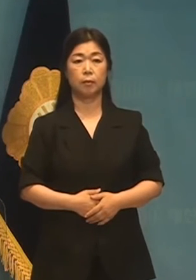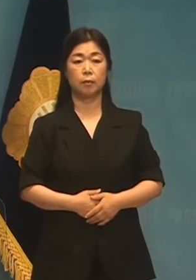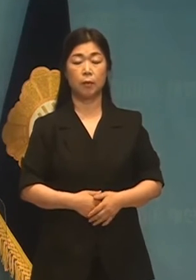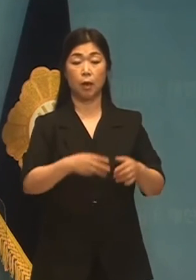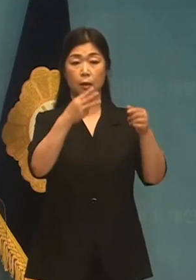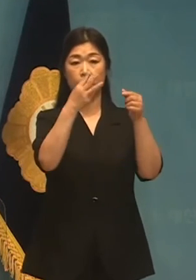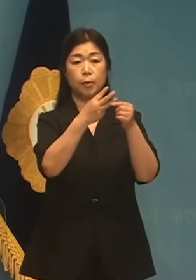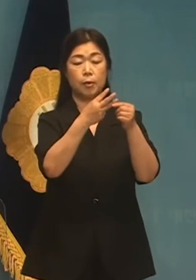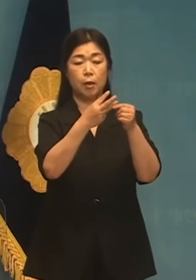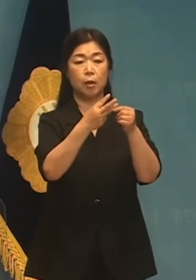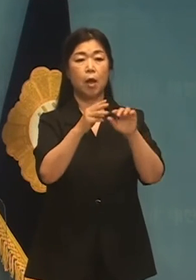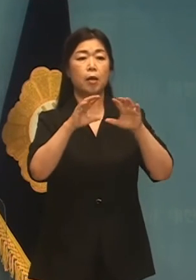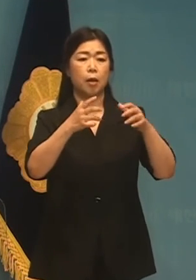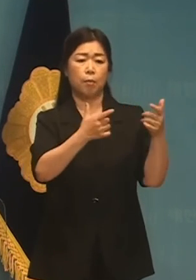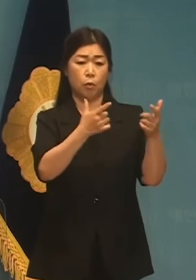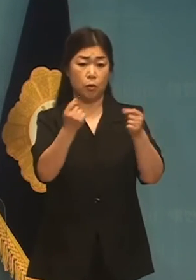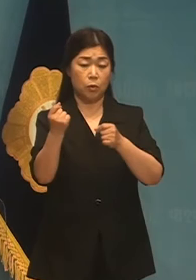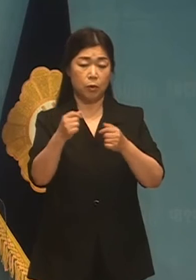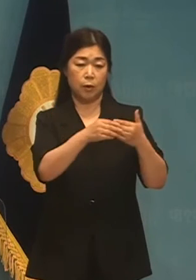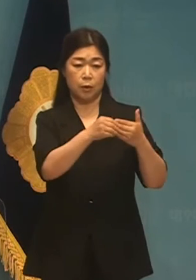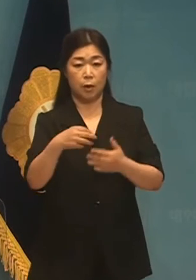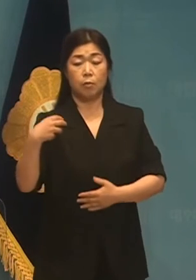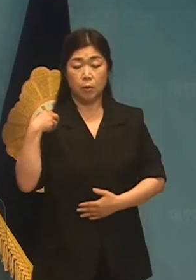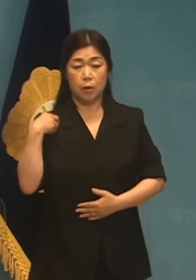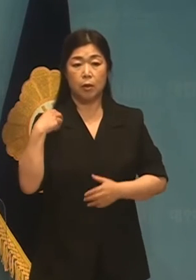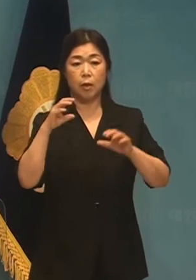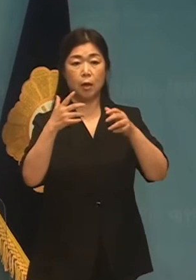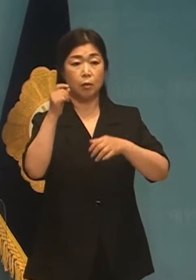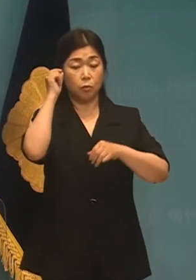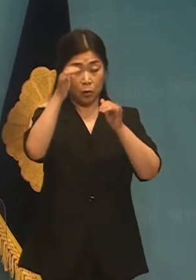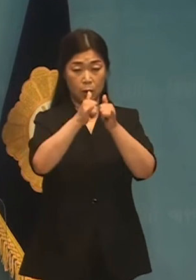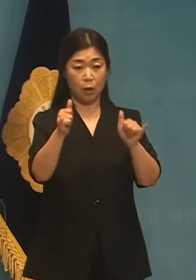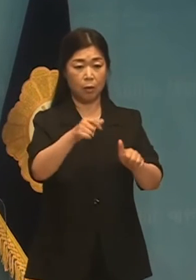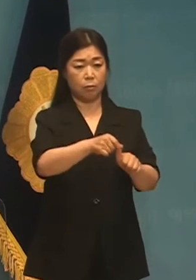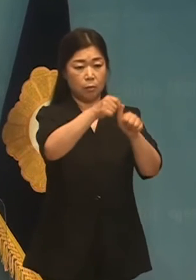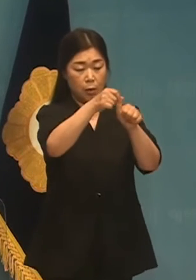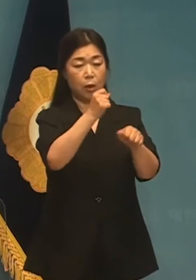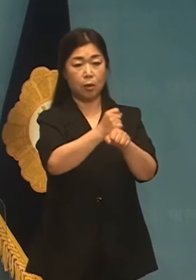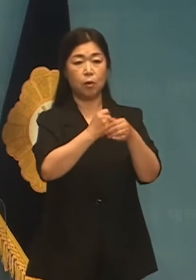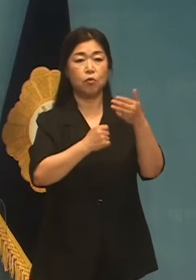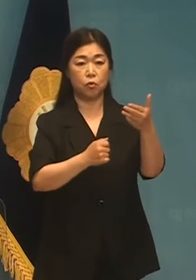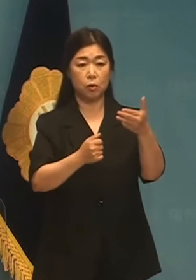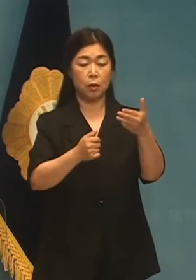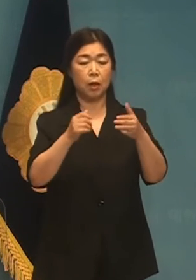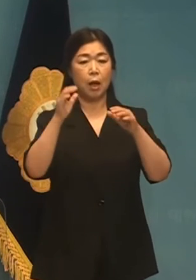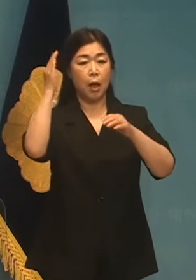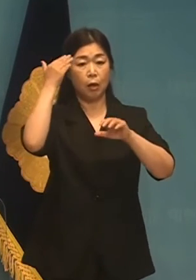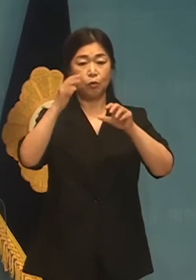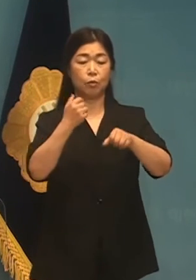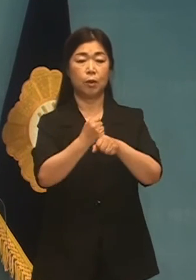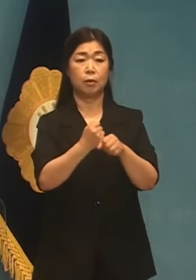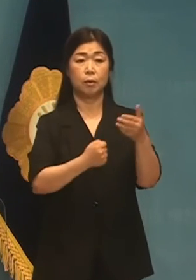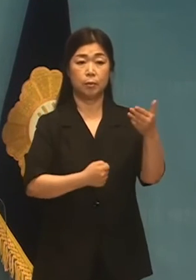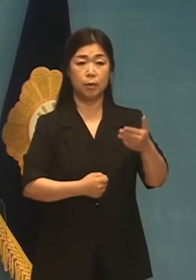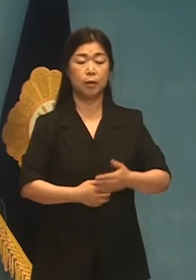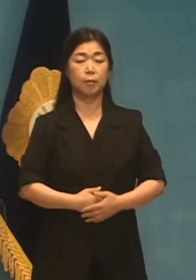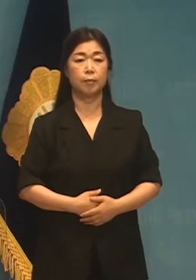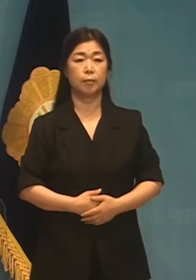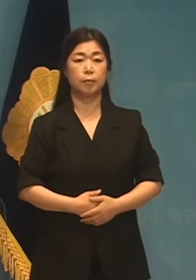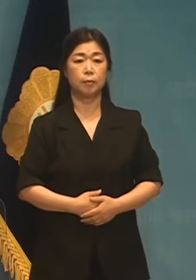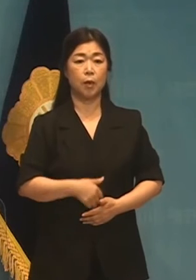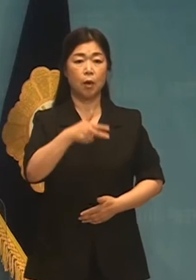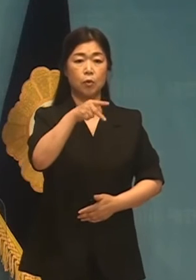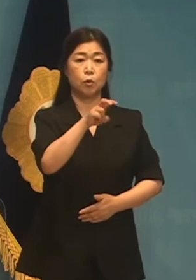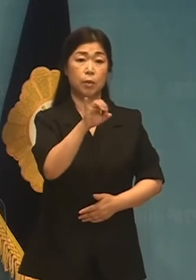세 번째, 세계 표준을 리드하는 나라, 세계 인재를 끌어들이는 대한민국을 만들겠습니다.